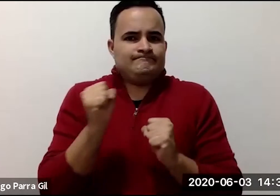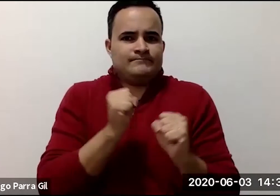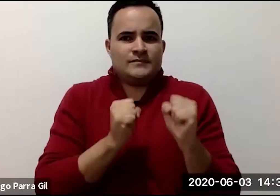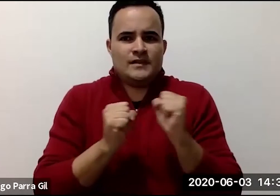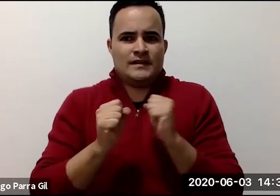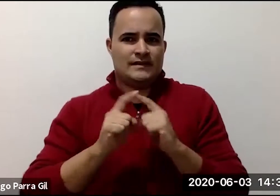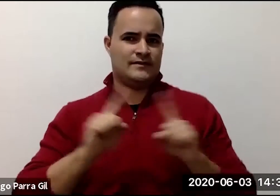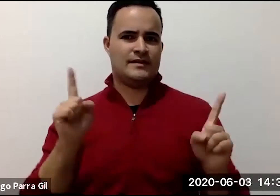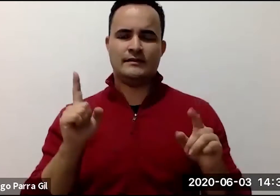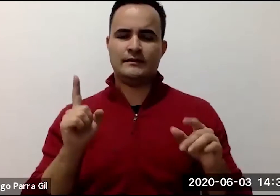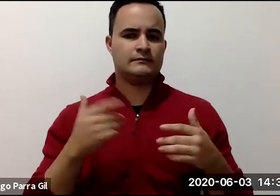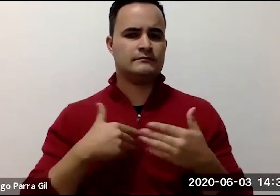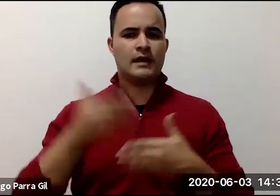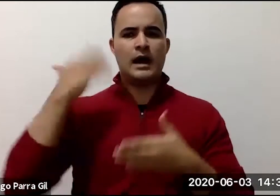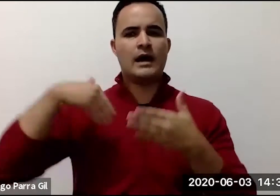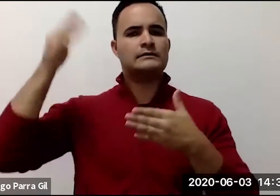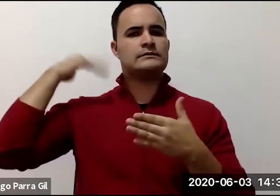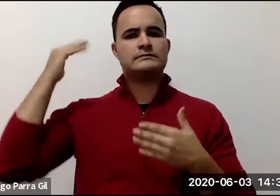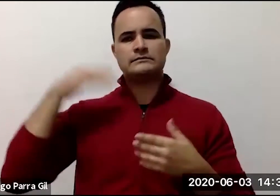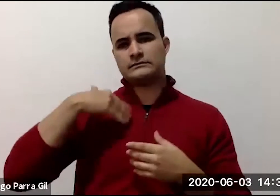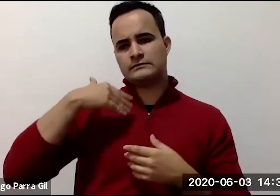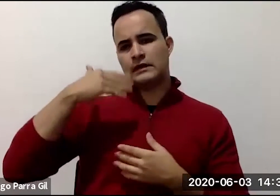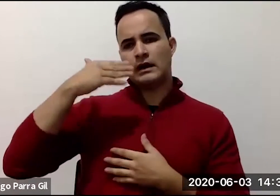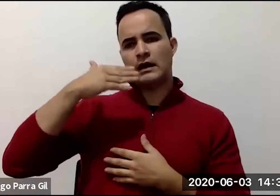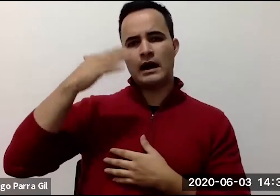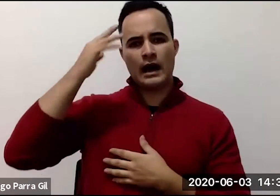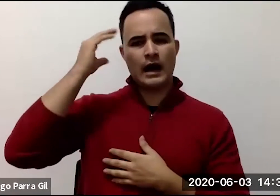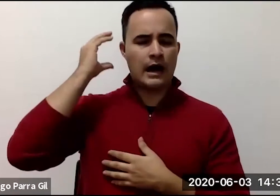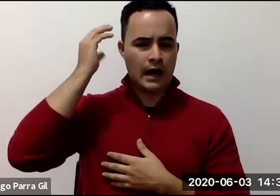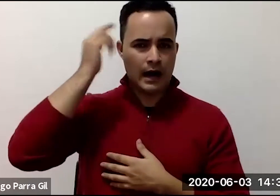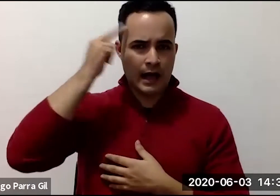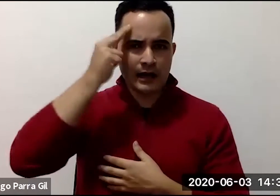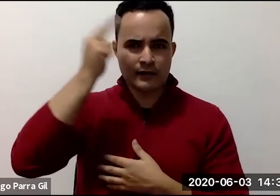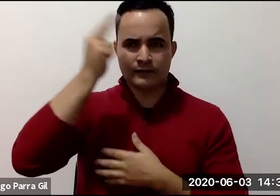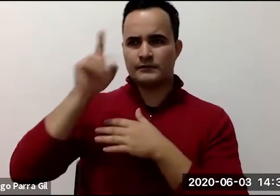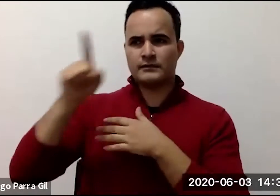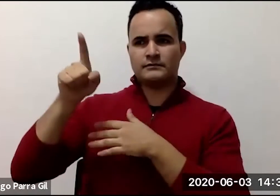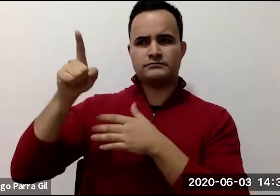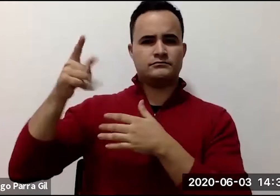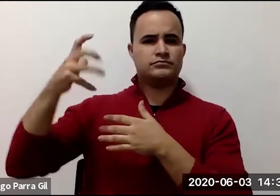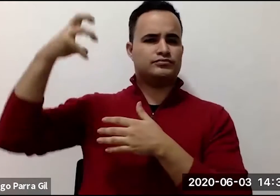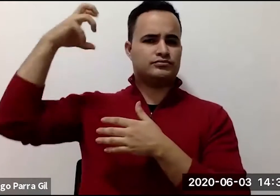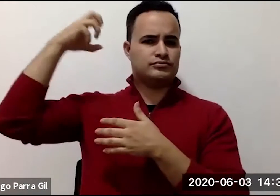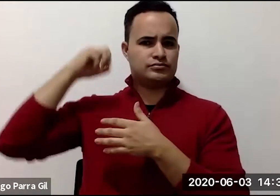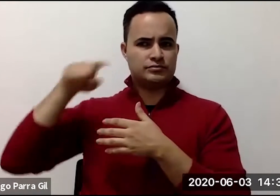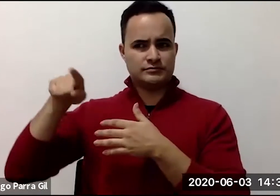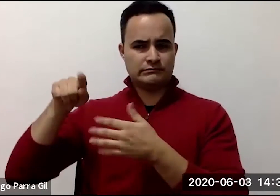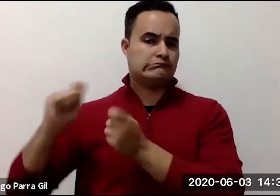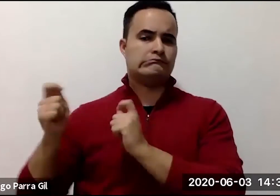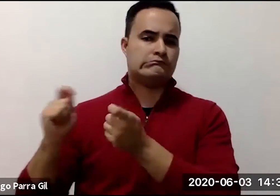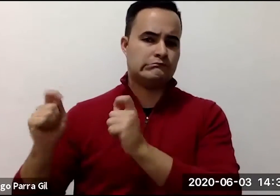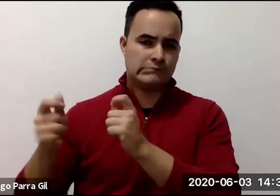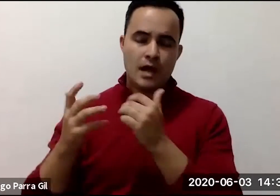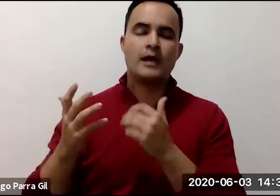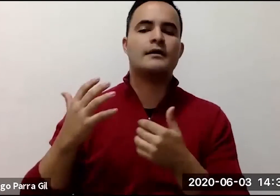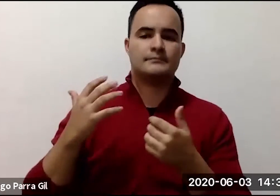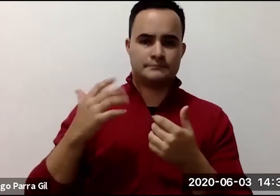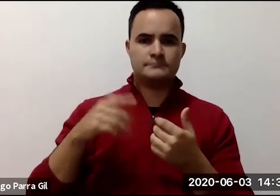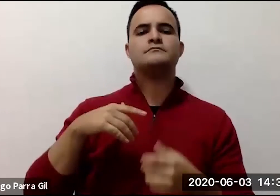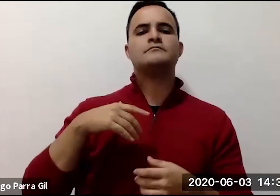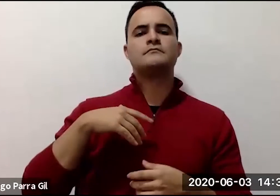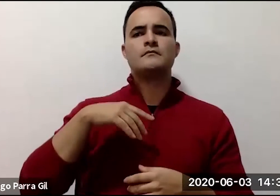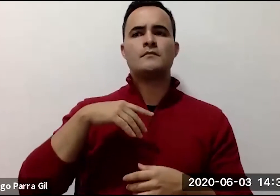algunos años atrás, o de las mareas verdes, a propósito también de hoy que se conmemora y se